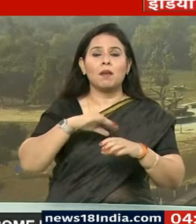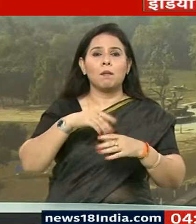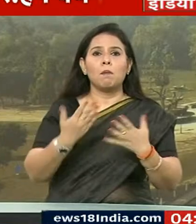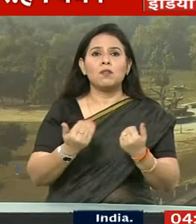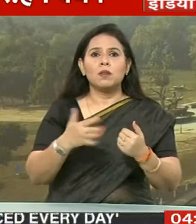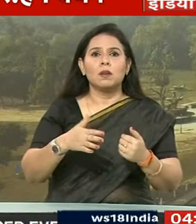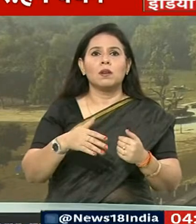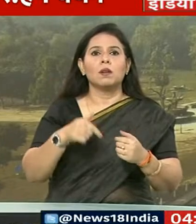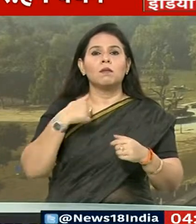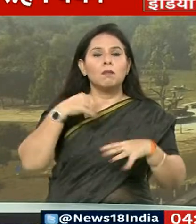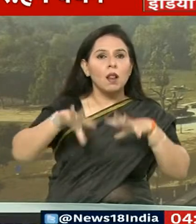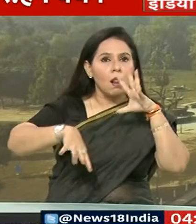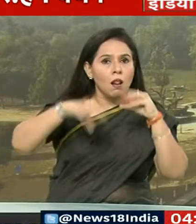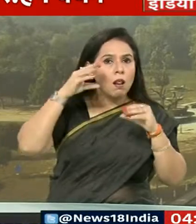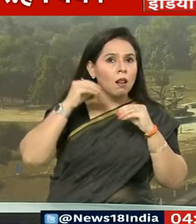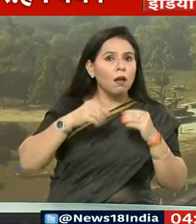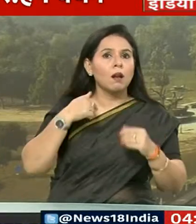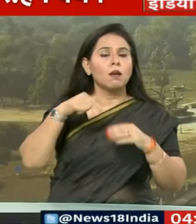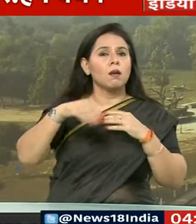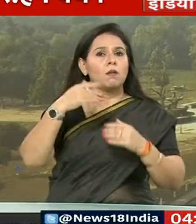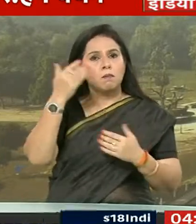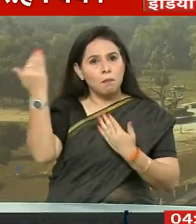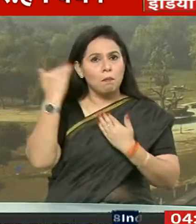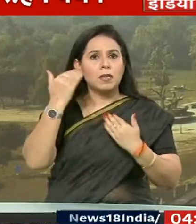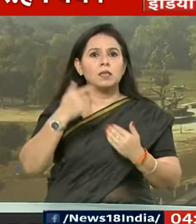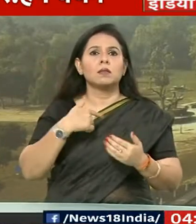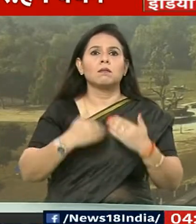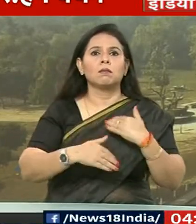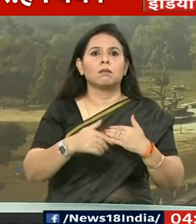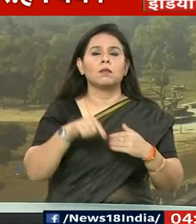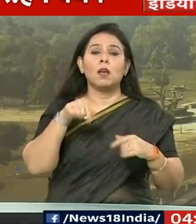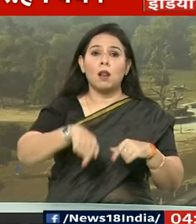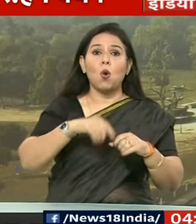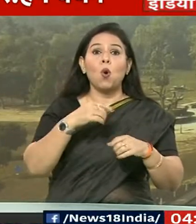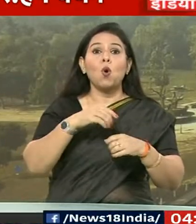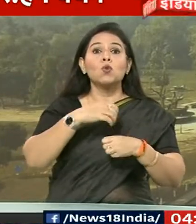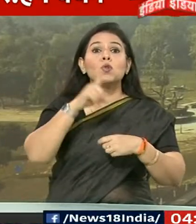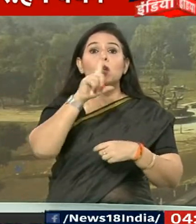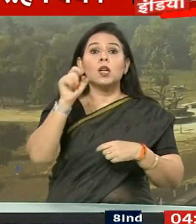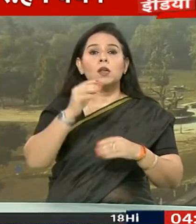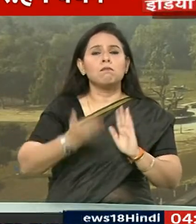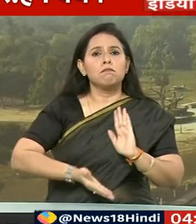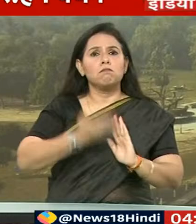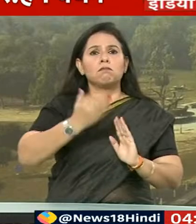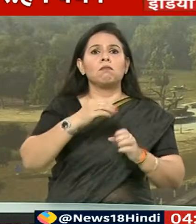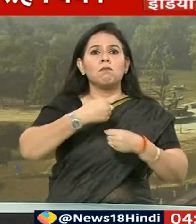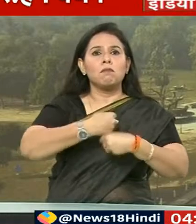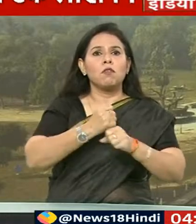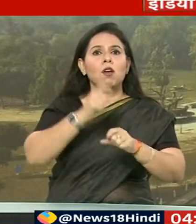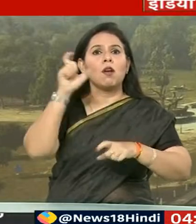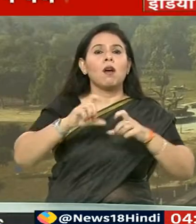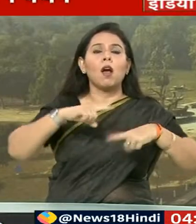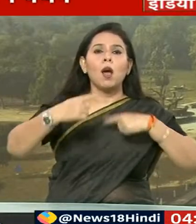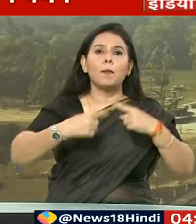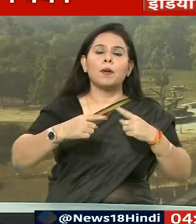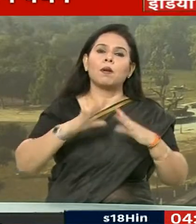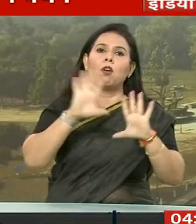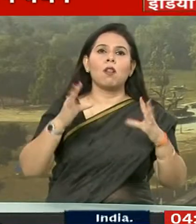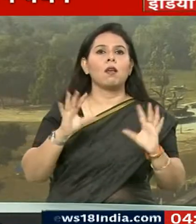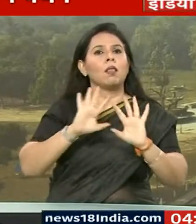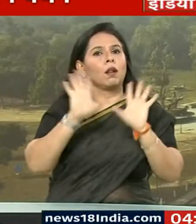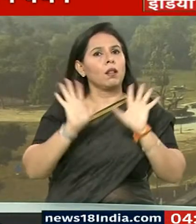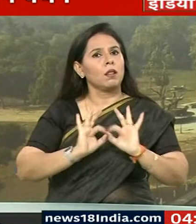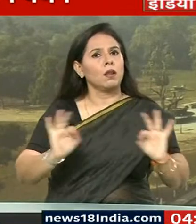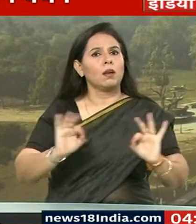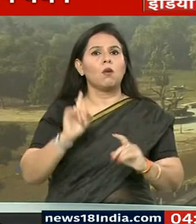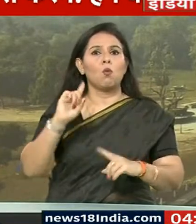हमारे लिए blessing in disguise हो गया है कि अब इस समय 100 से ज़्यादा manufacturers जो है भारत के अंदर इसके लिए तैयार हो गए हैं. एक